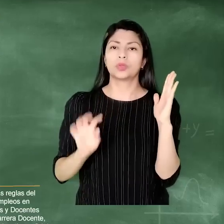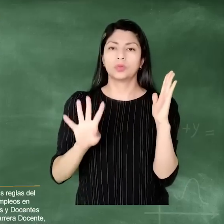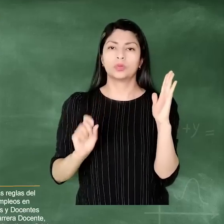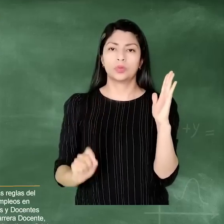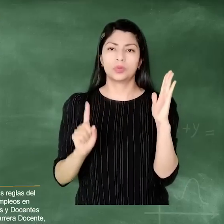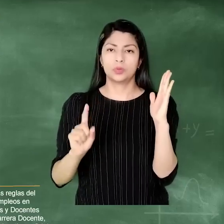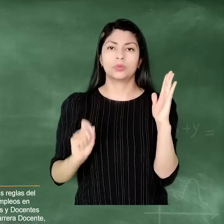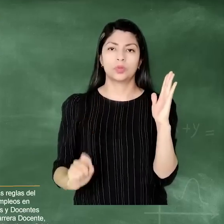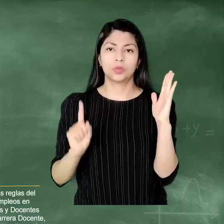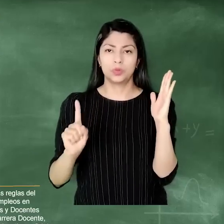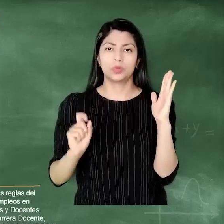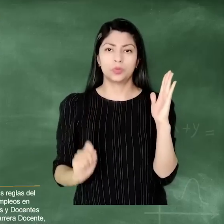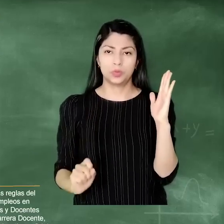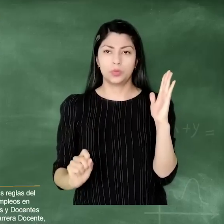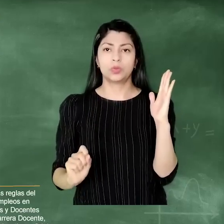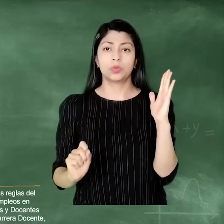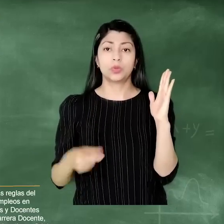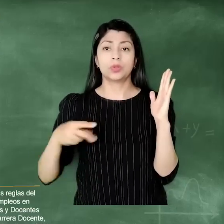artículo